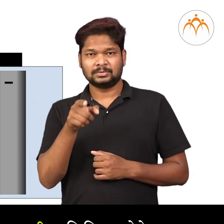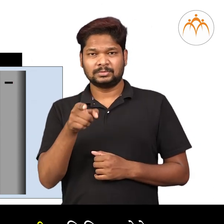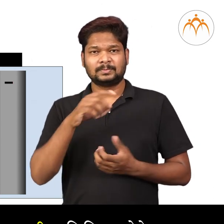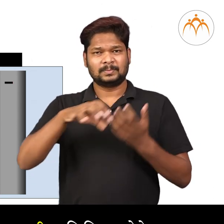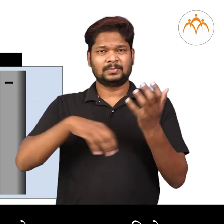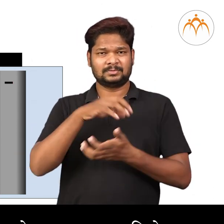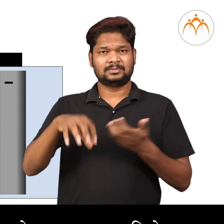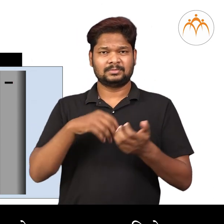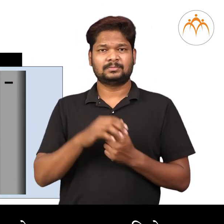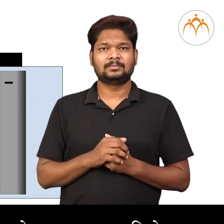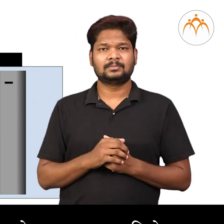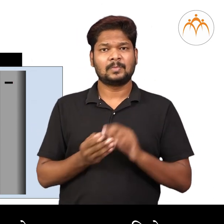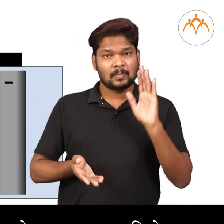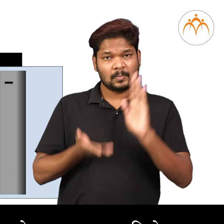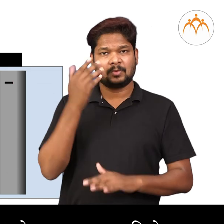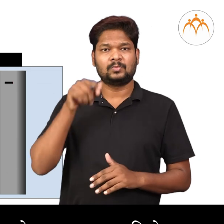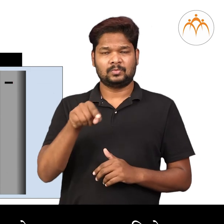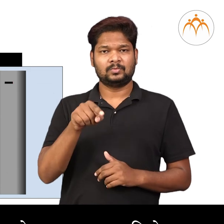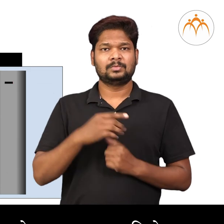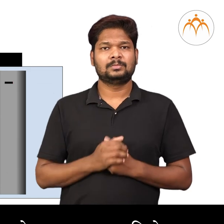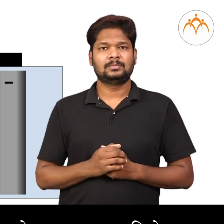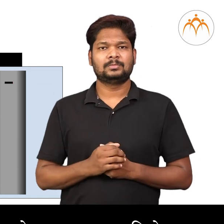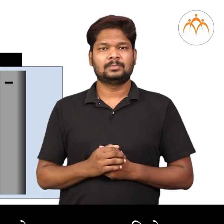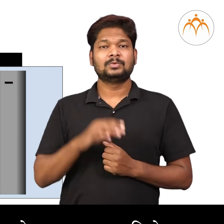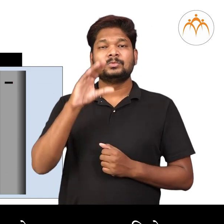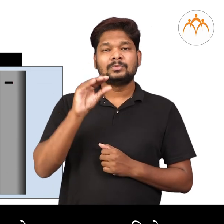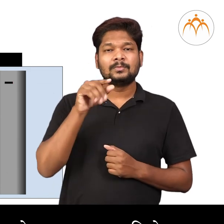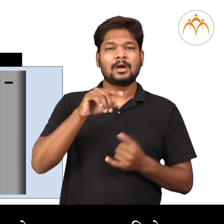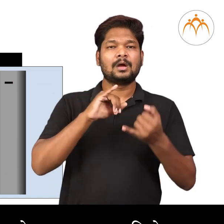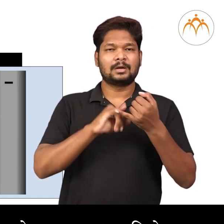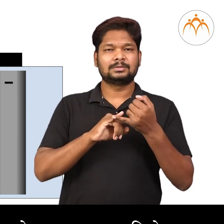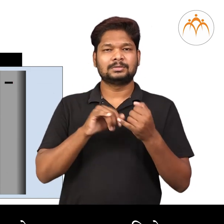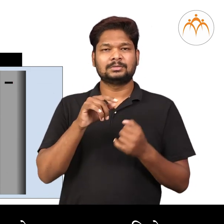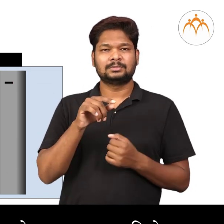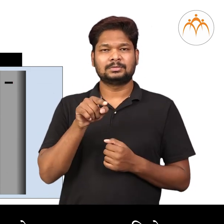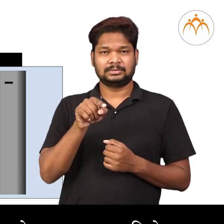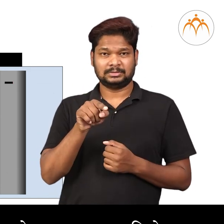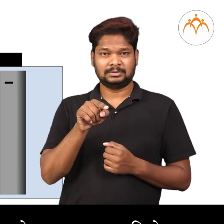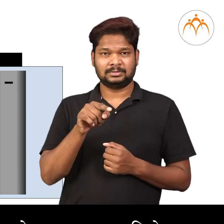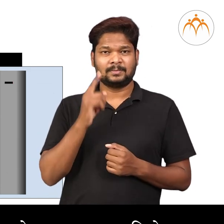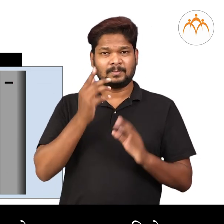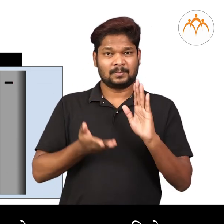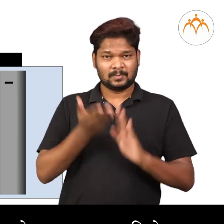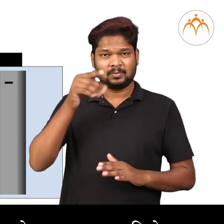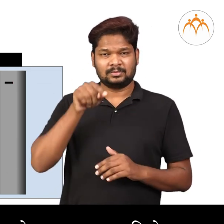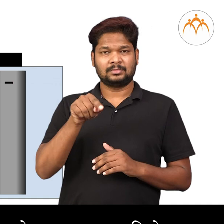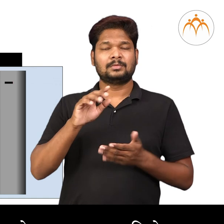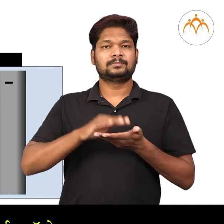होते तो उड़ा स्पंज लूप आवश्यक असलेला पुरुष वार्ड